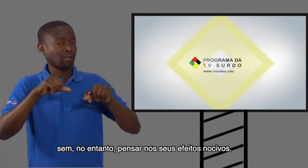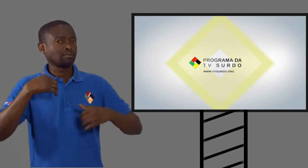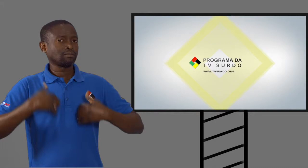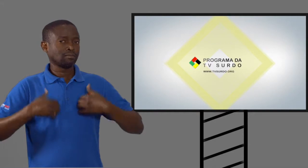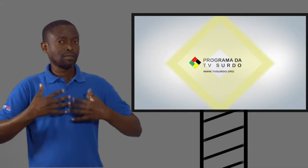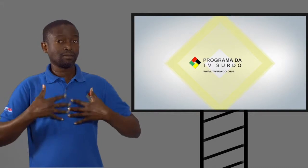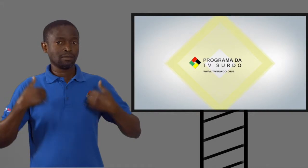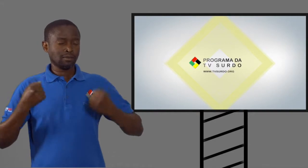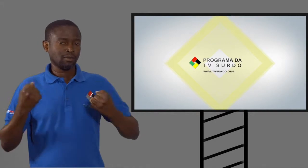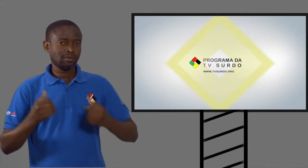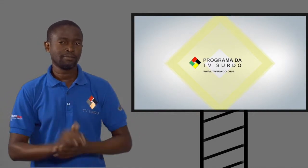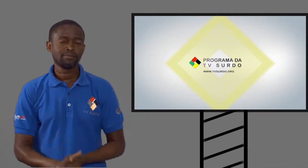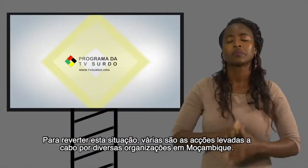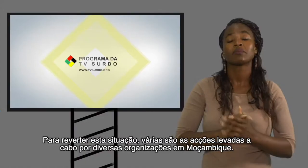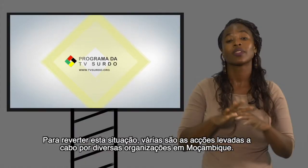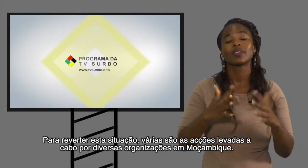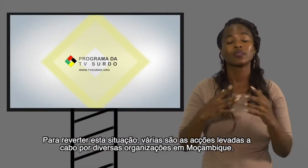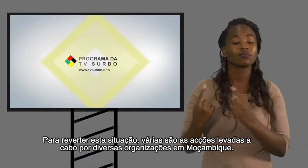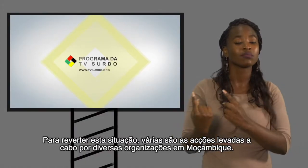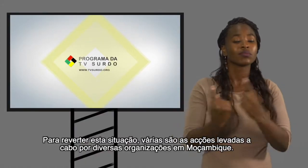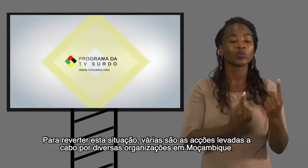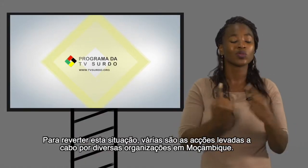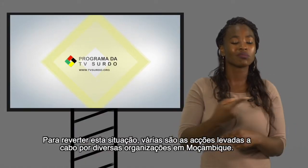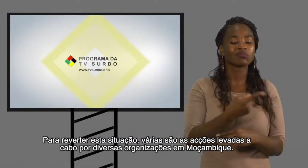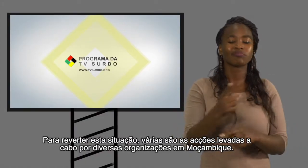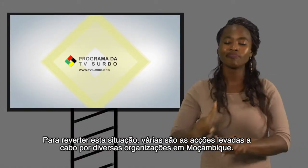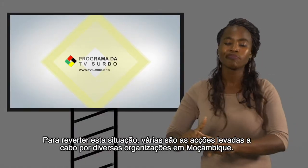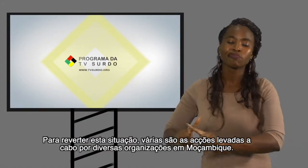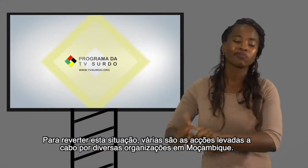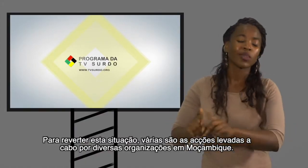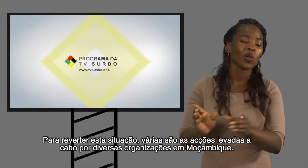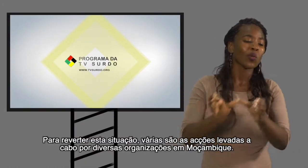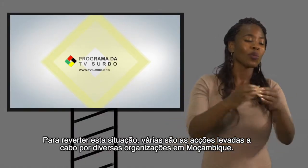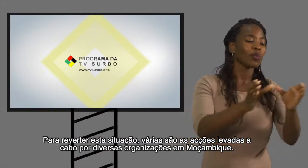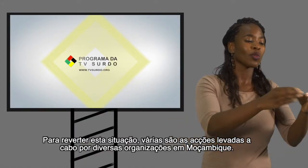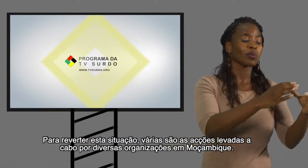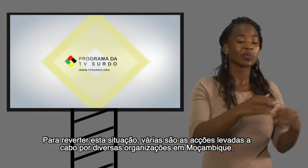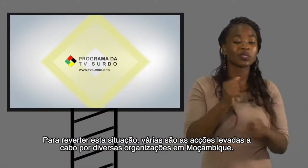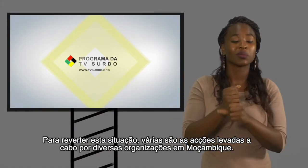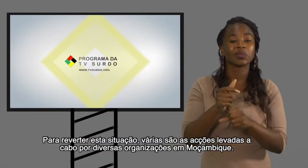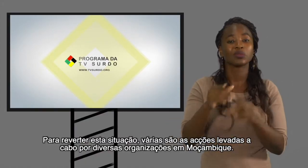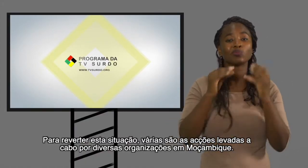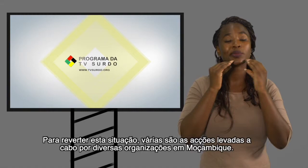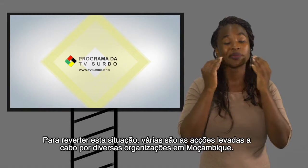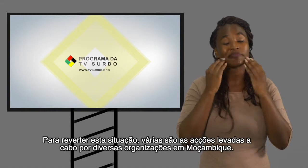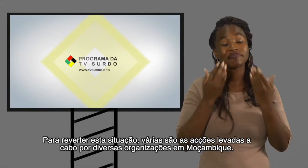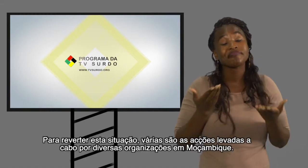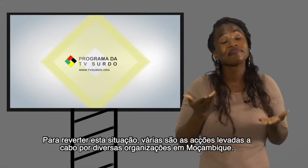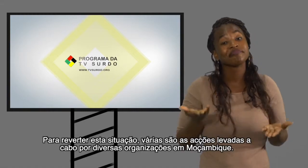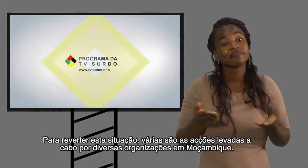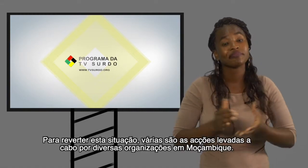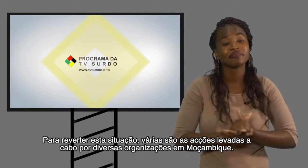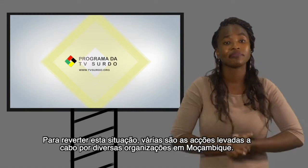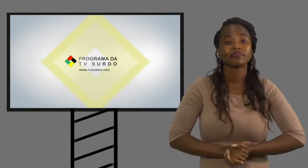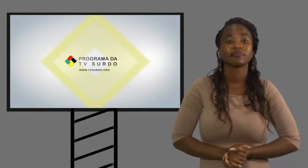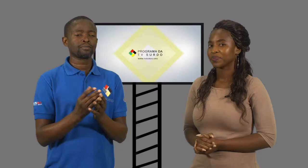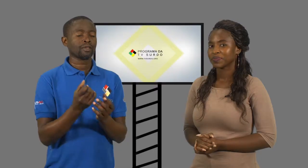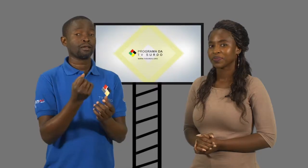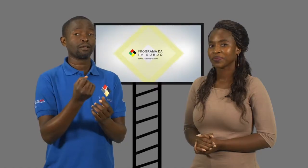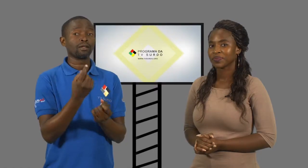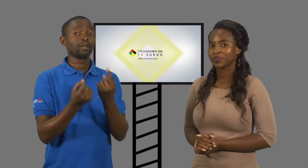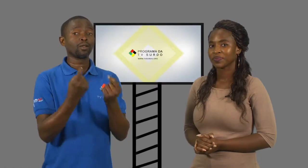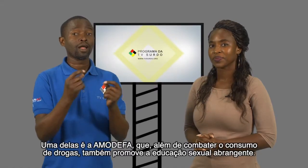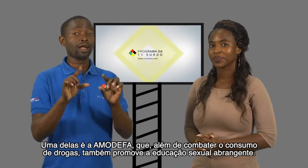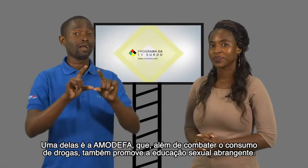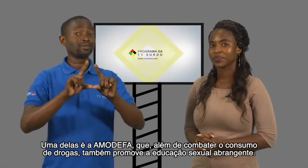Para reverter esta situação, várias são as ações levadas a cabo por diversas organizações em Moçambique.